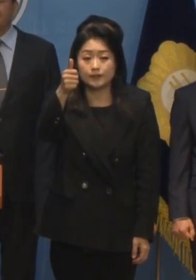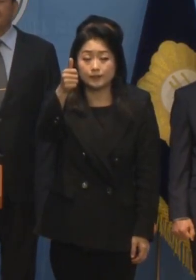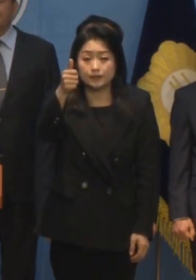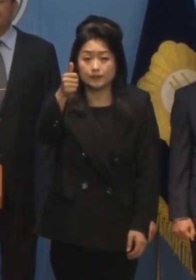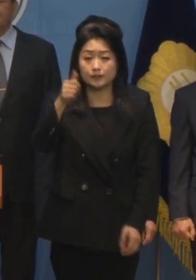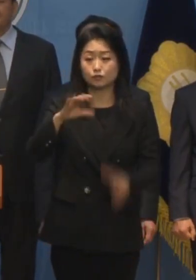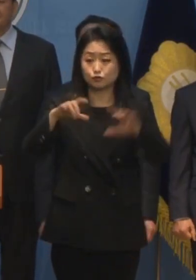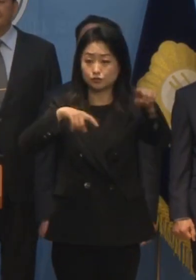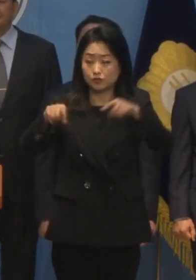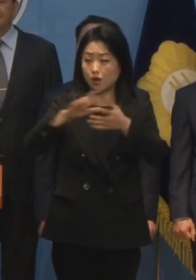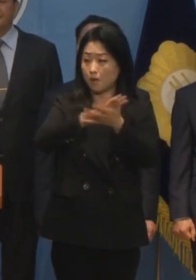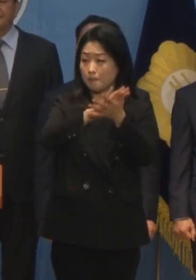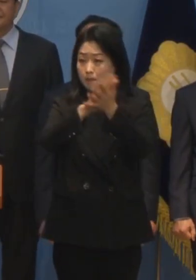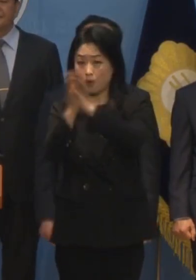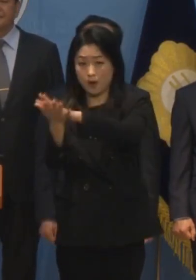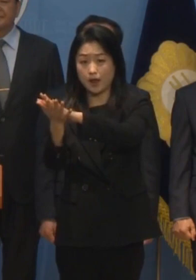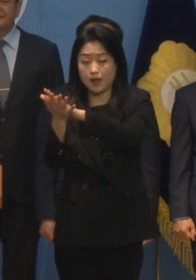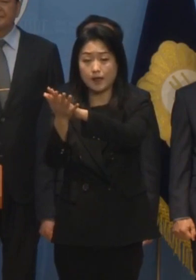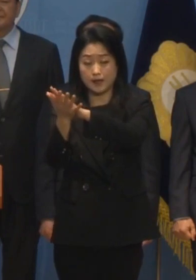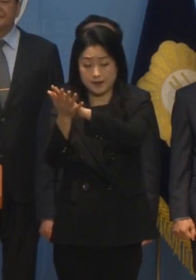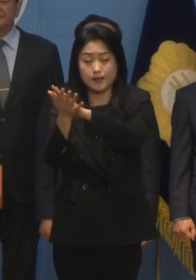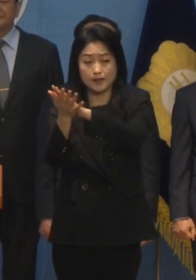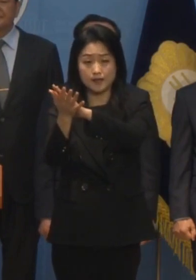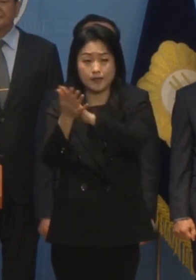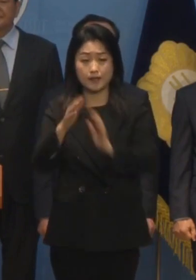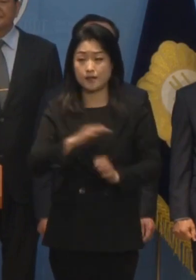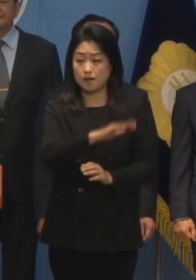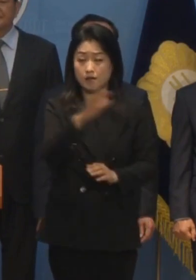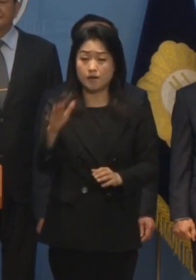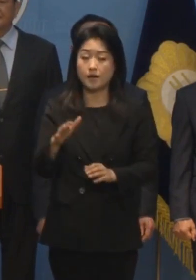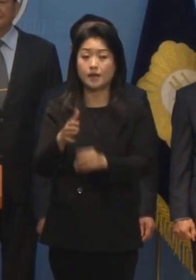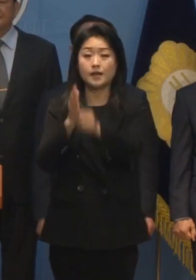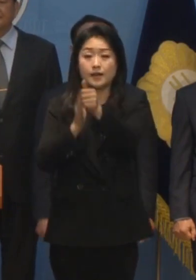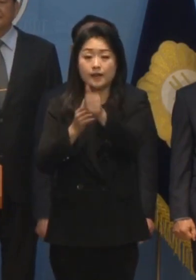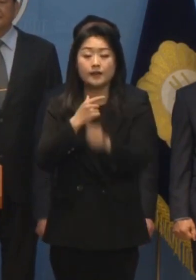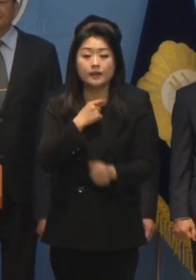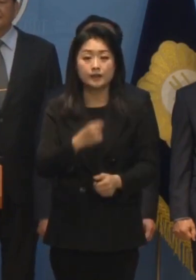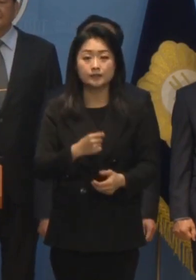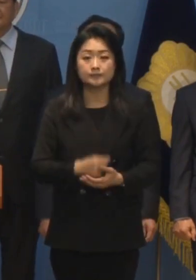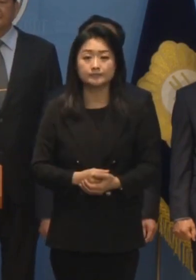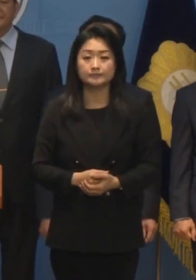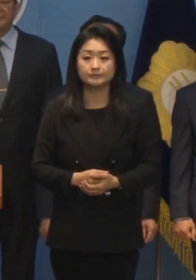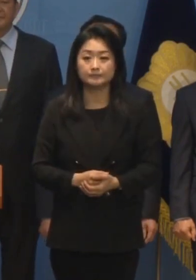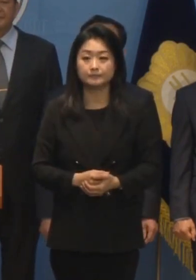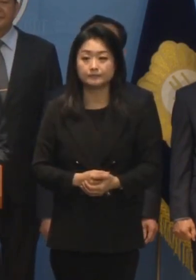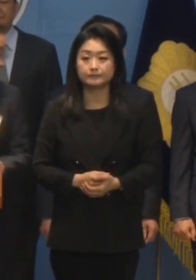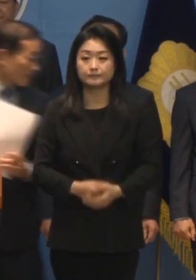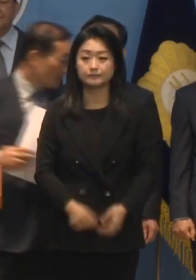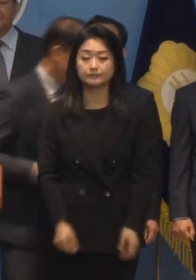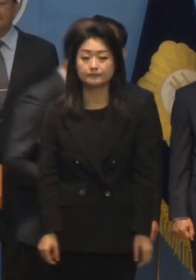변화를, 국정 운영에 대한 기조를 바꾸기를 촉구합니다.